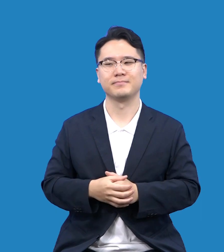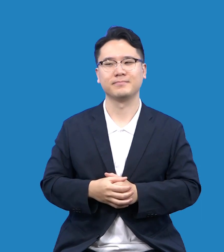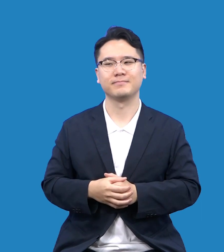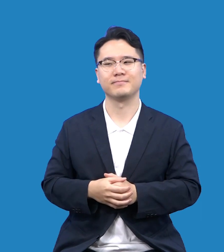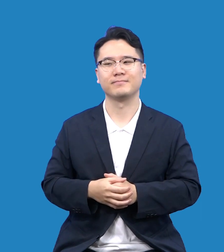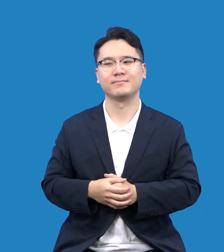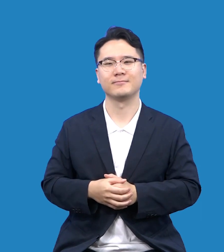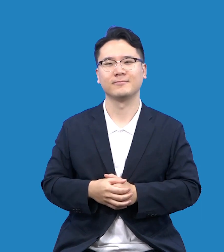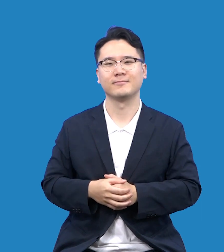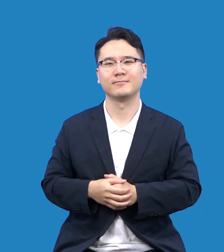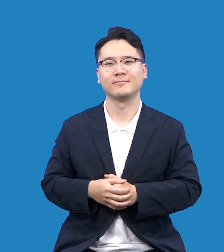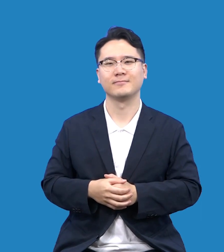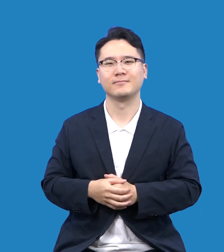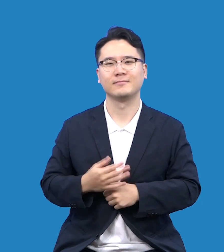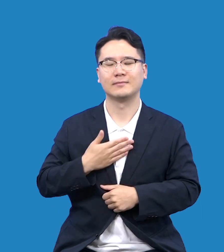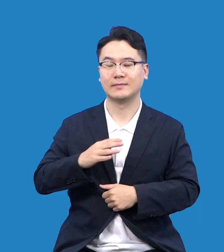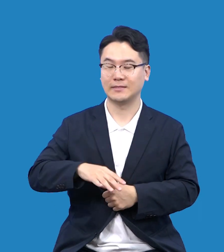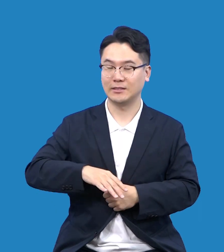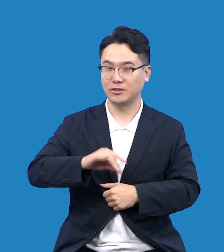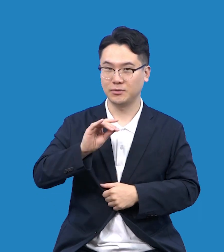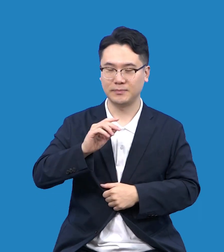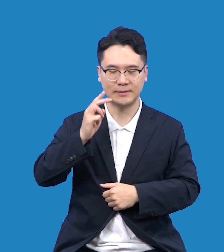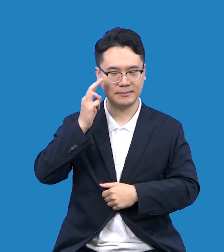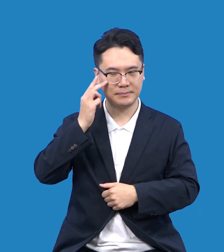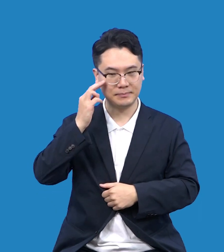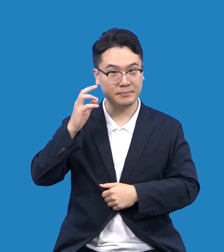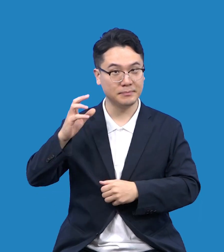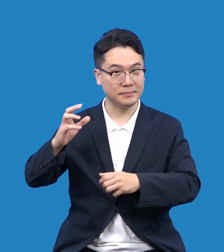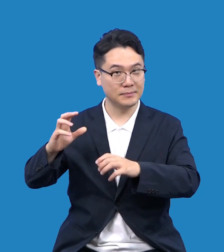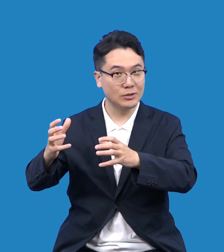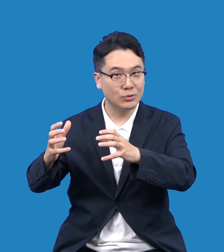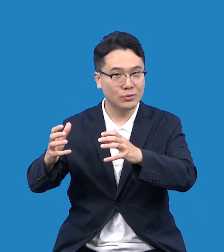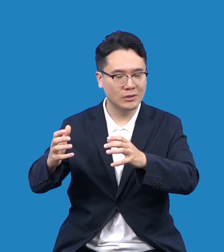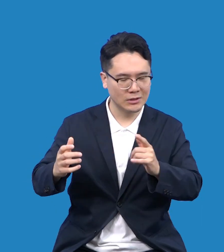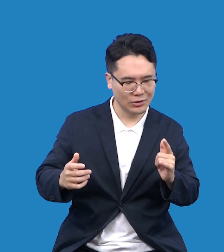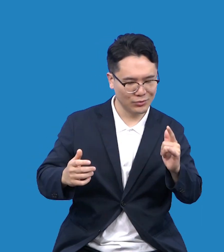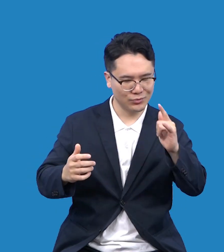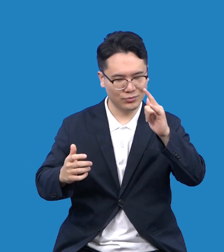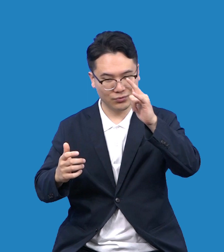제가 처음 미국 유학을 떠나서 미국의